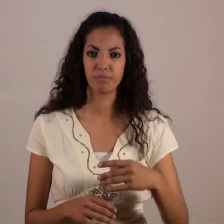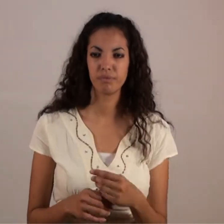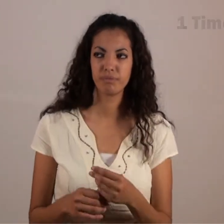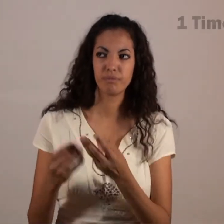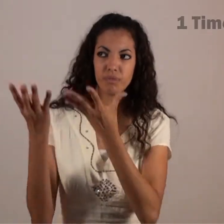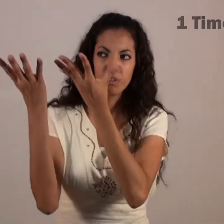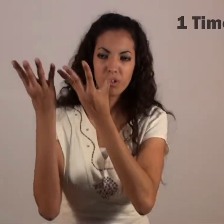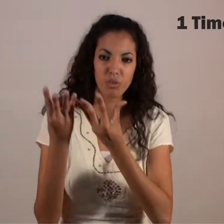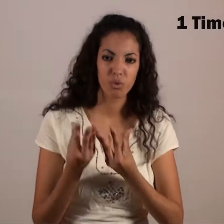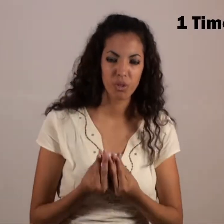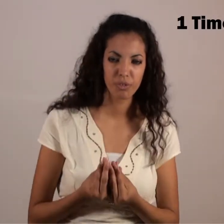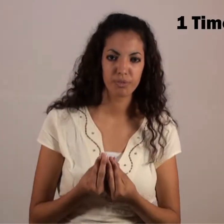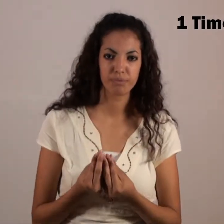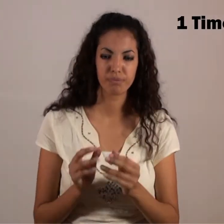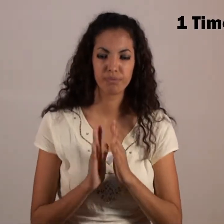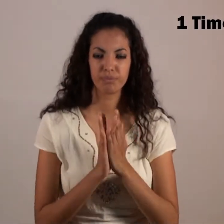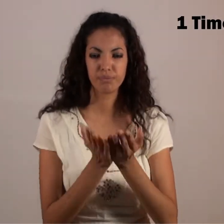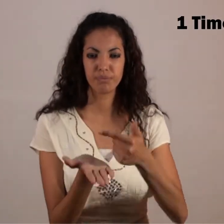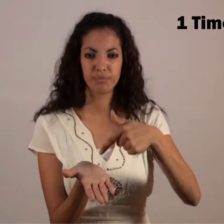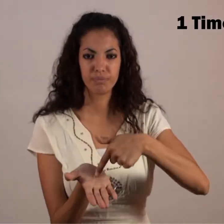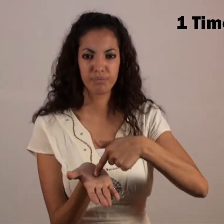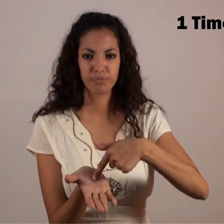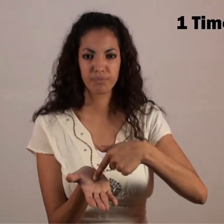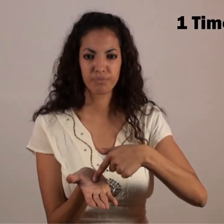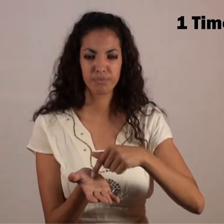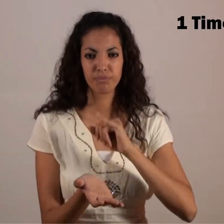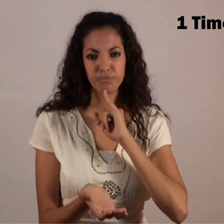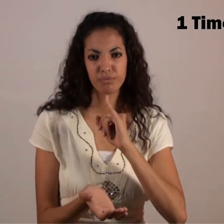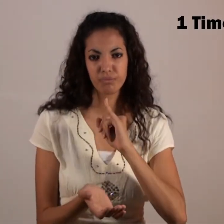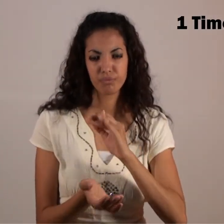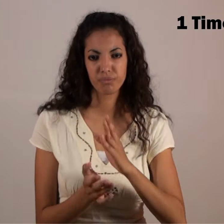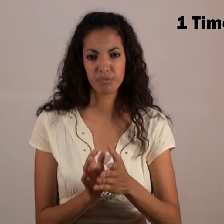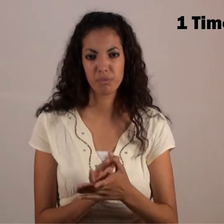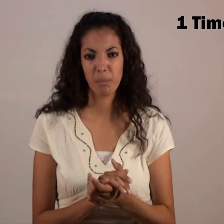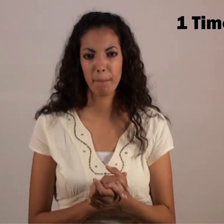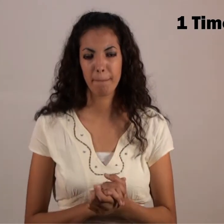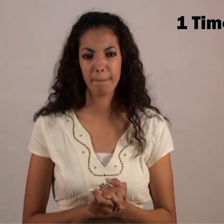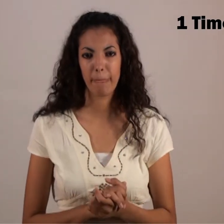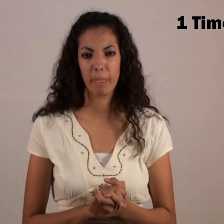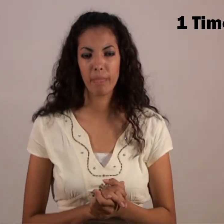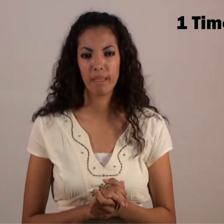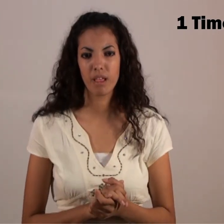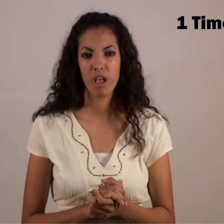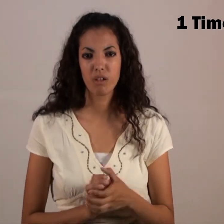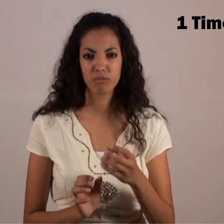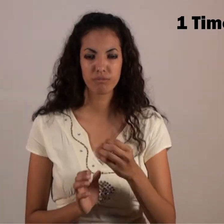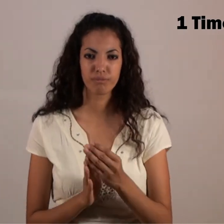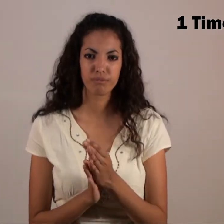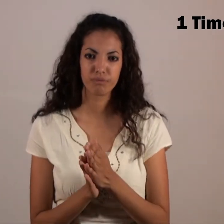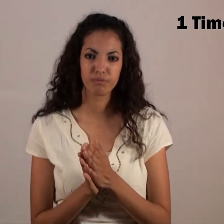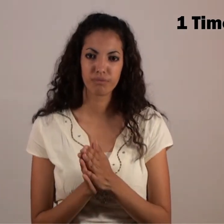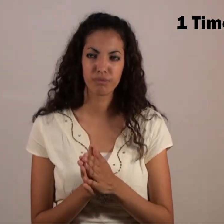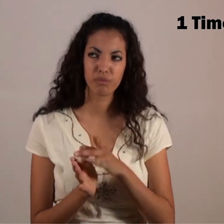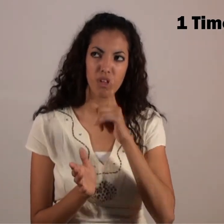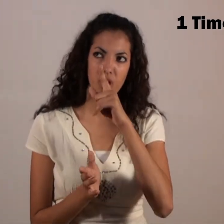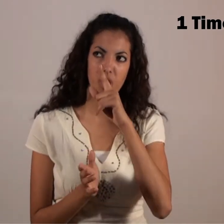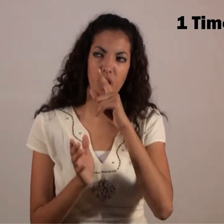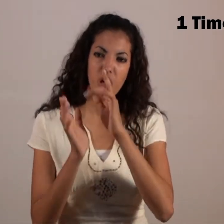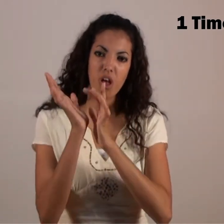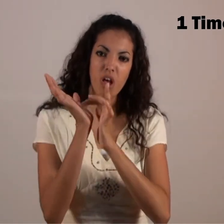Primera de Timoteo 2, 4 al 6 dice: el cual quiere que todos los hombres sean salvos y vengan